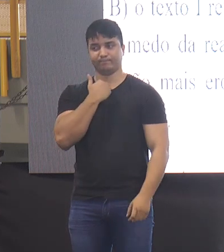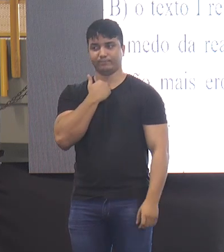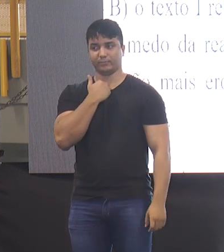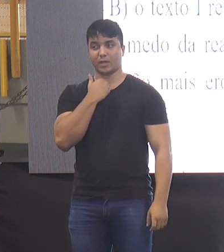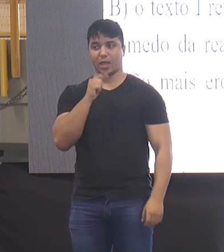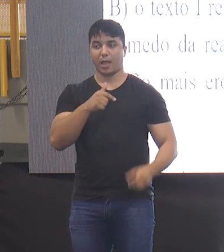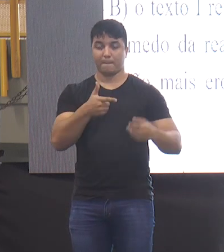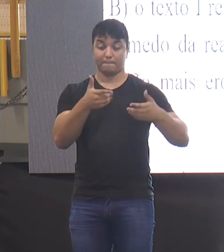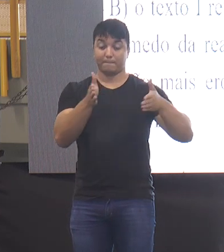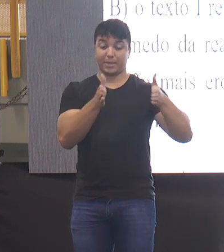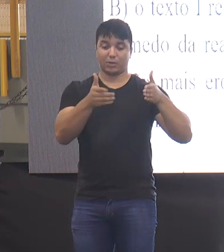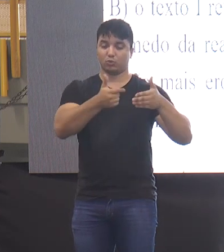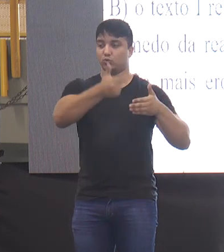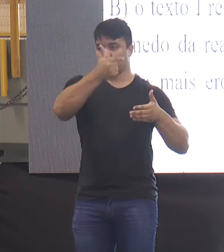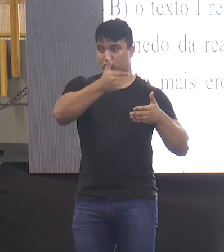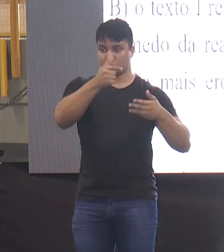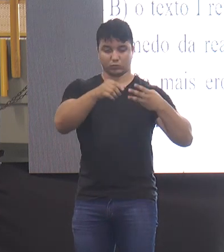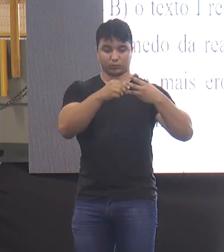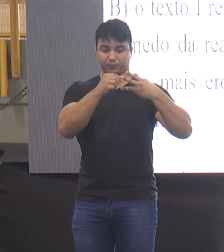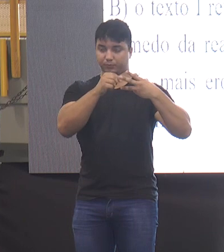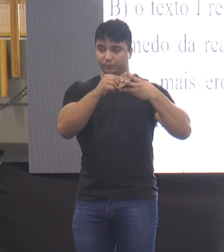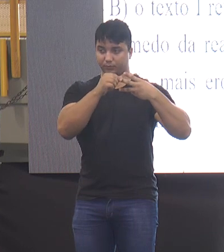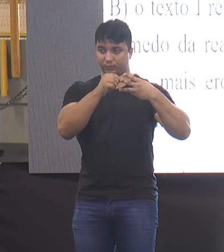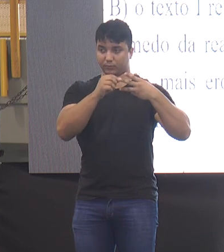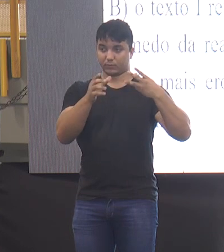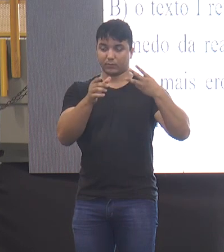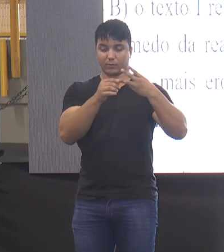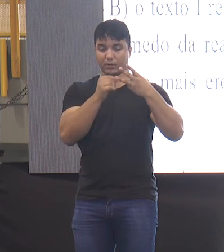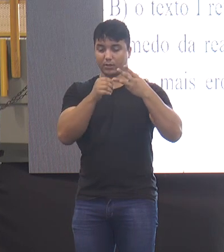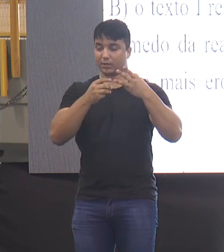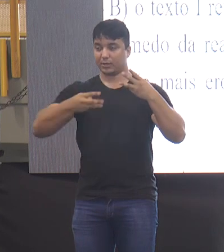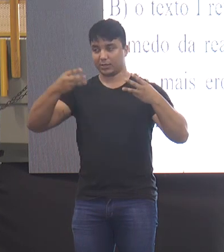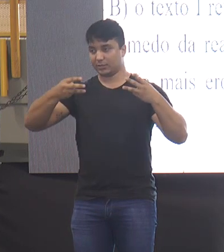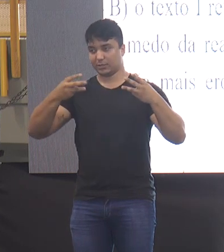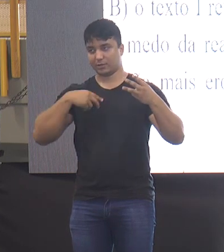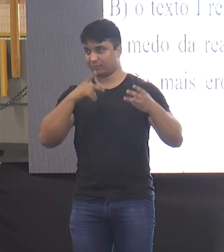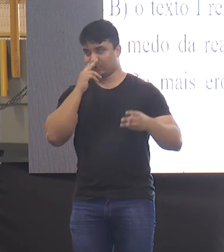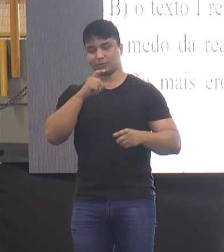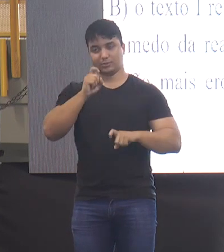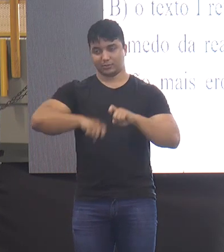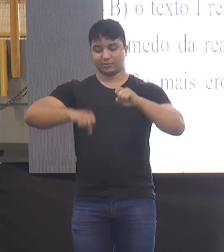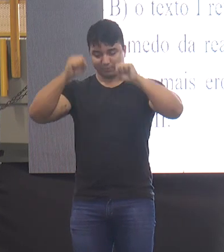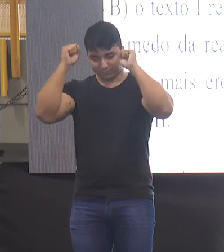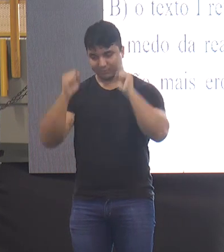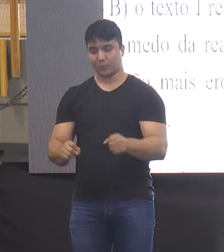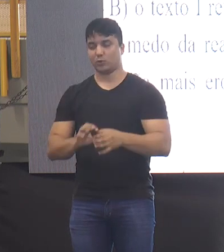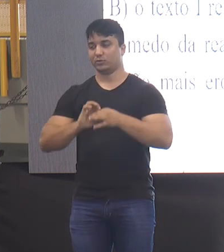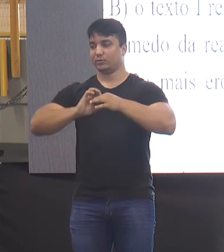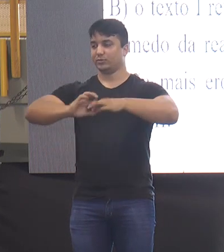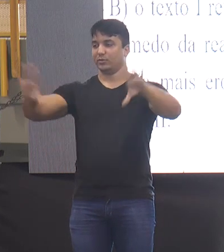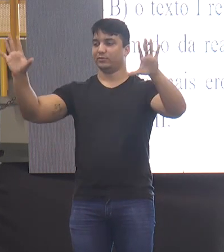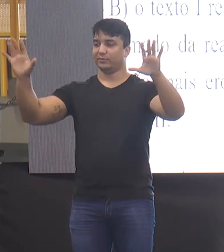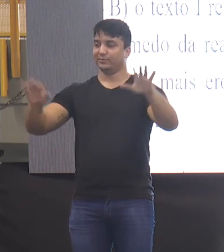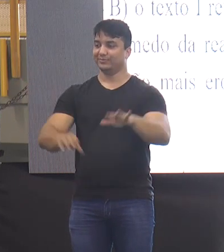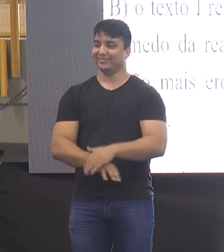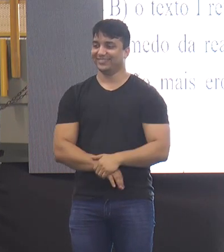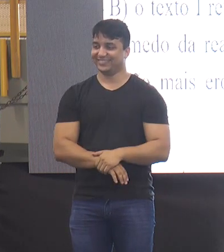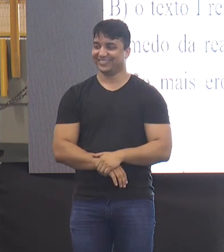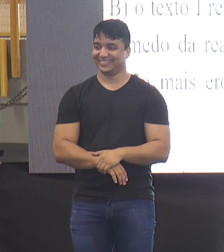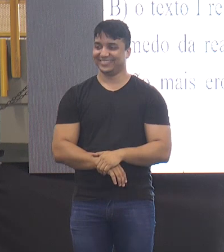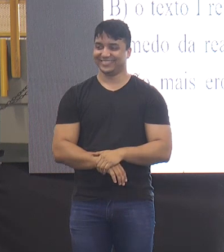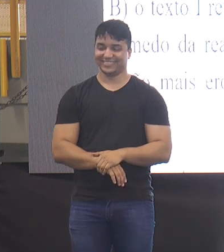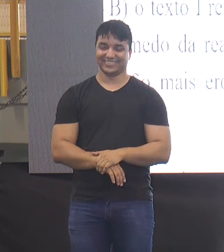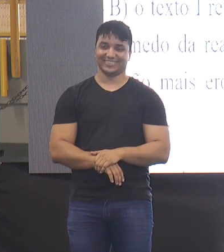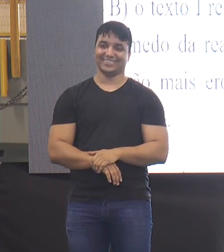da segunda geração. Na terceira geração, essa frescura sai de cena, né? O negócio